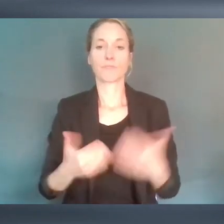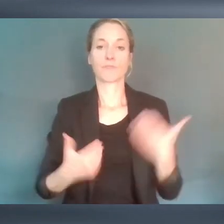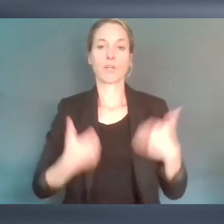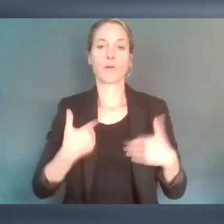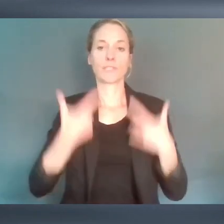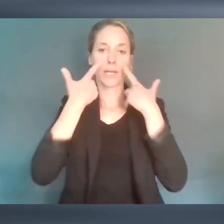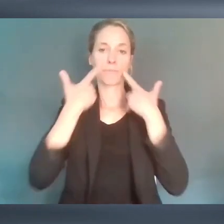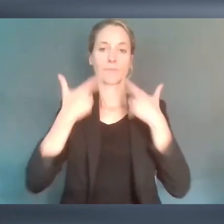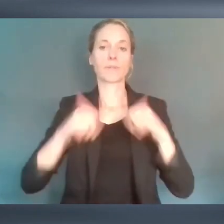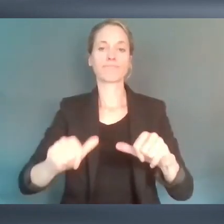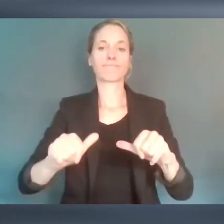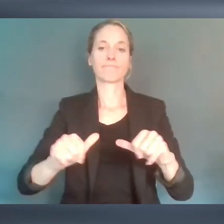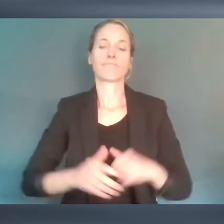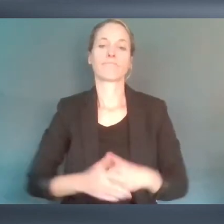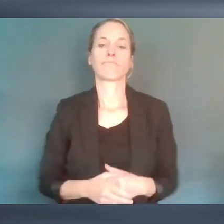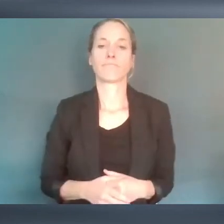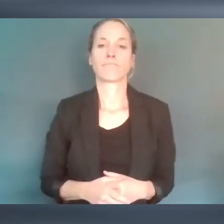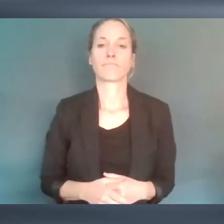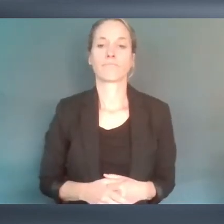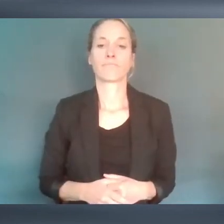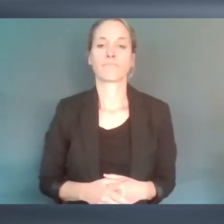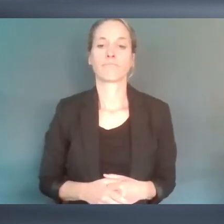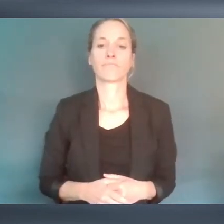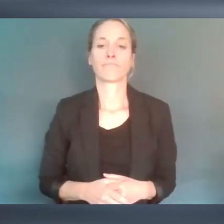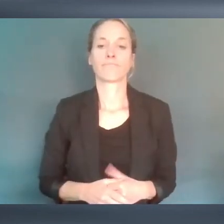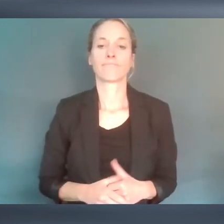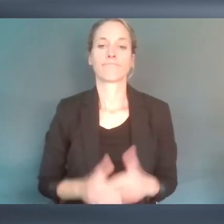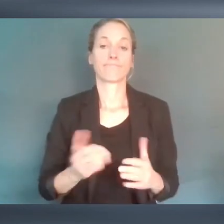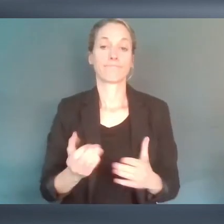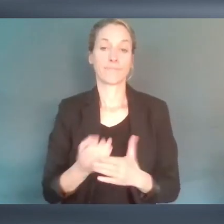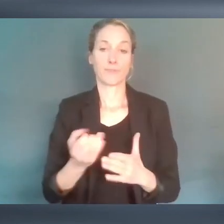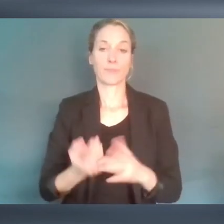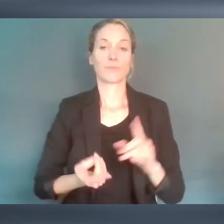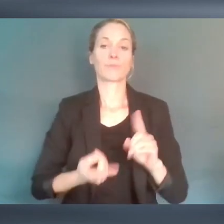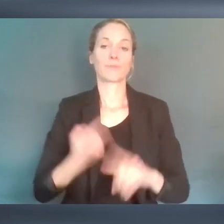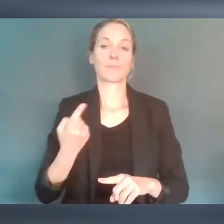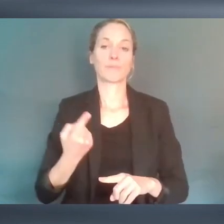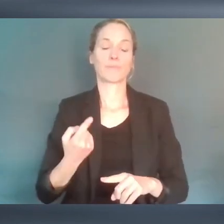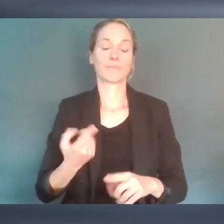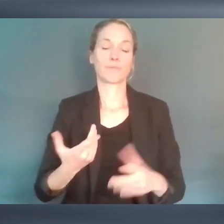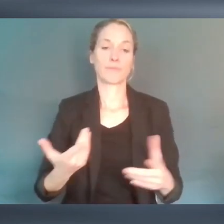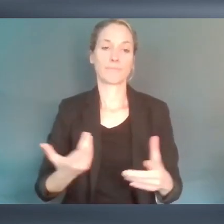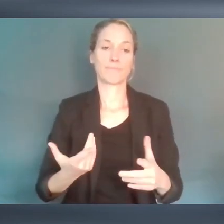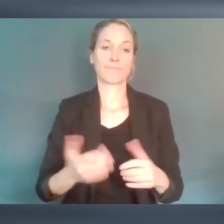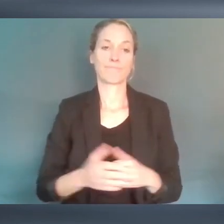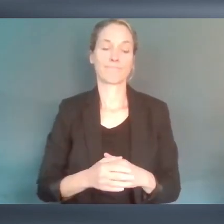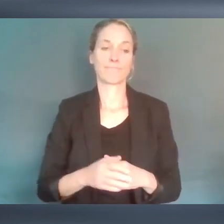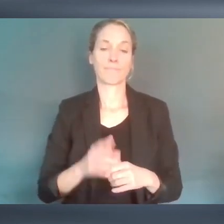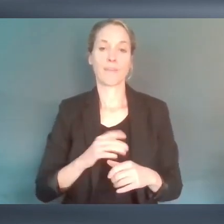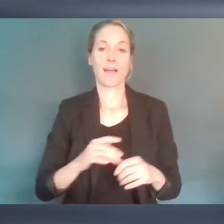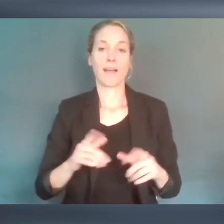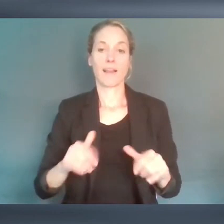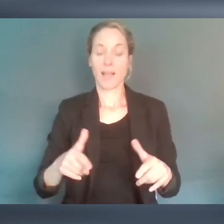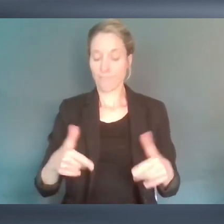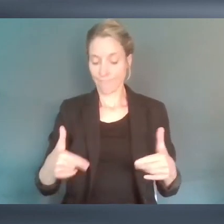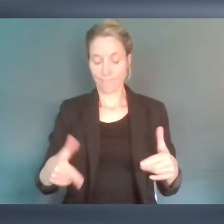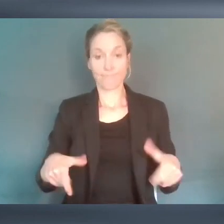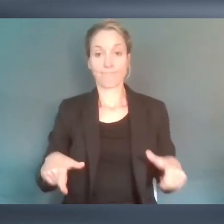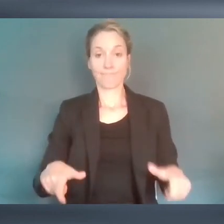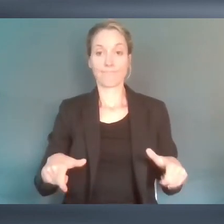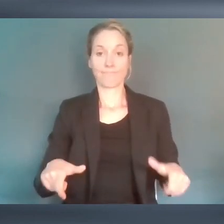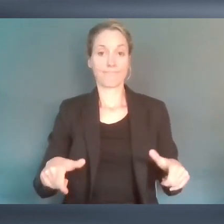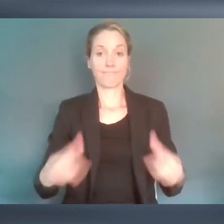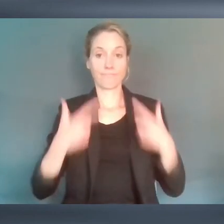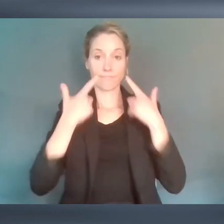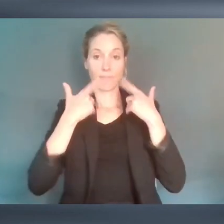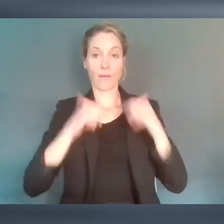crois que cela a son importance dans la présence qu'il fait. On voit, je n'ai pas le choix,